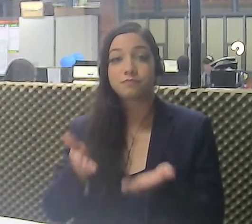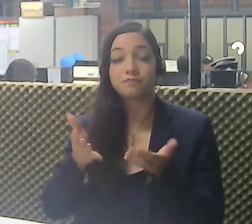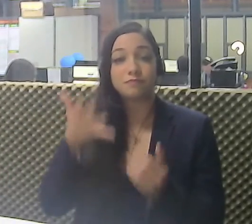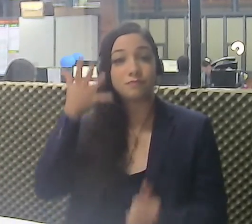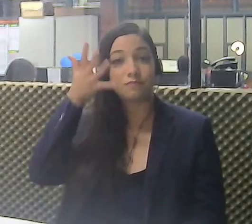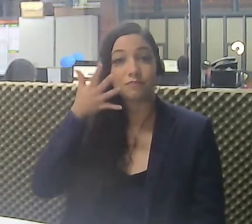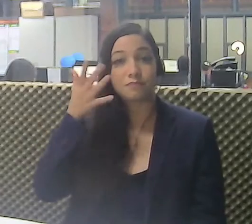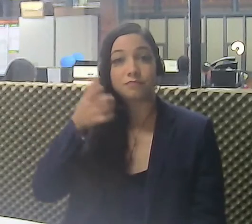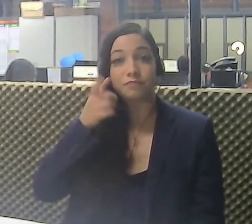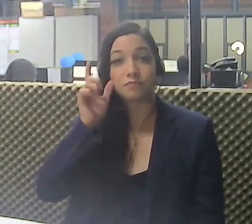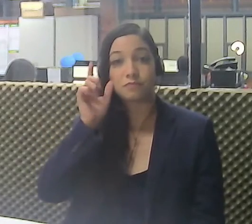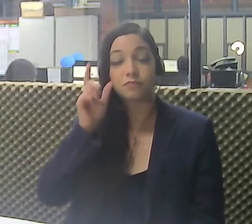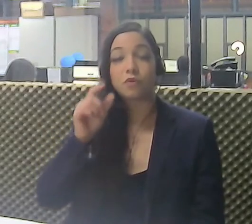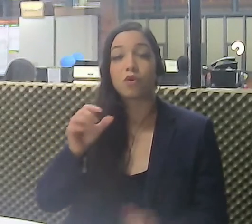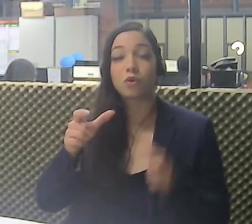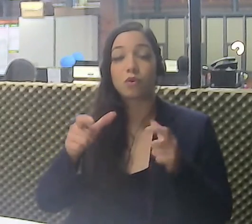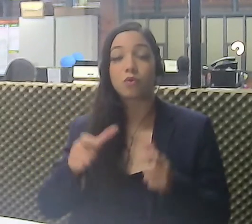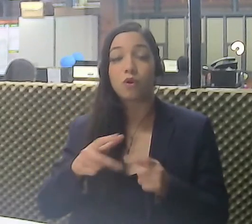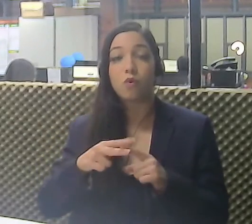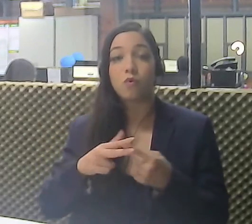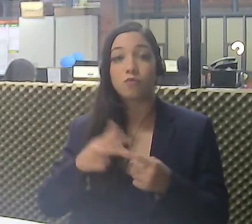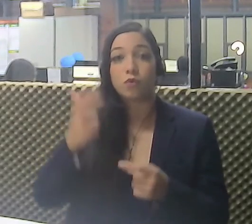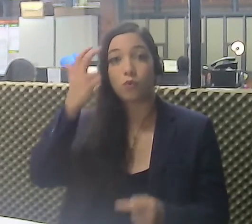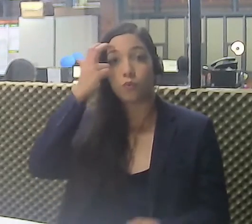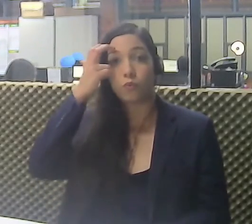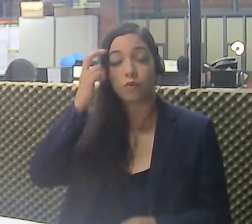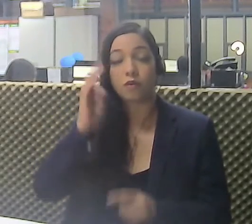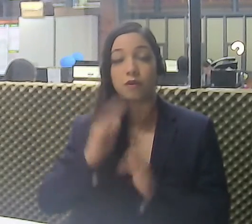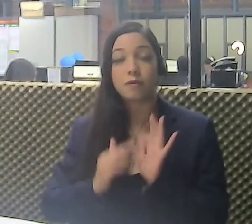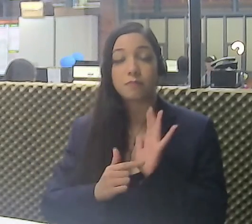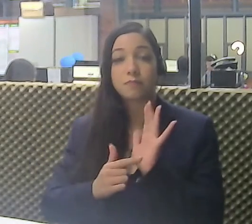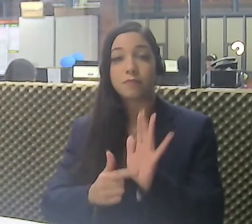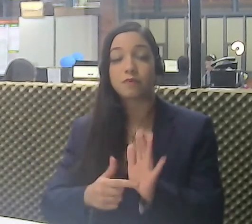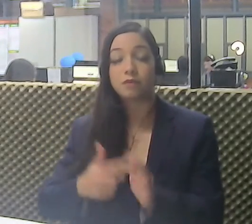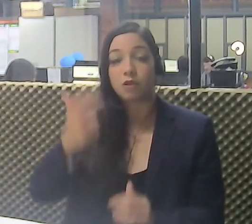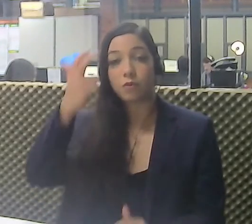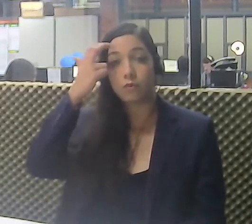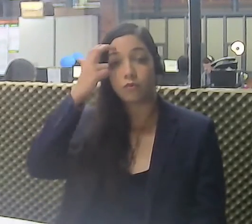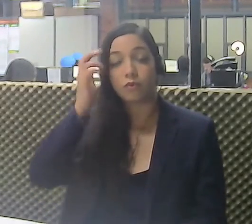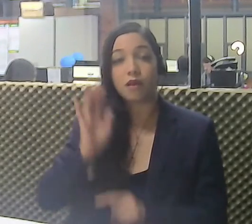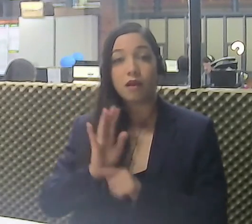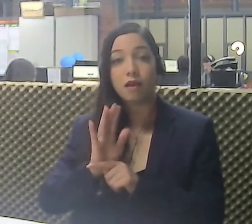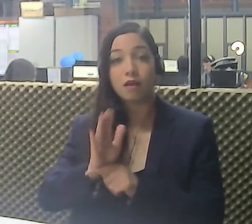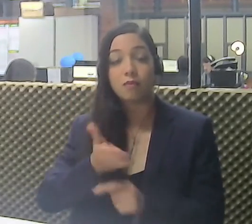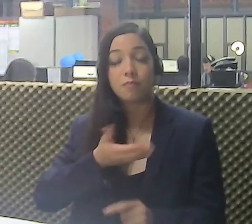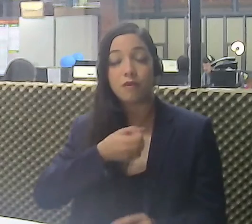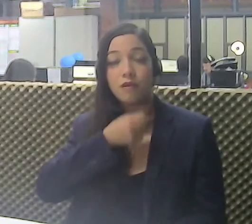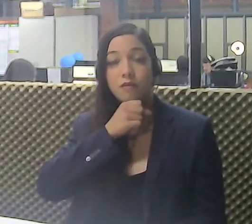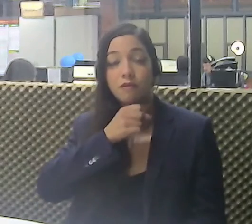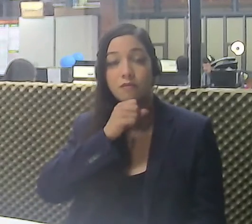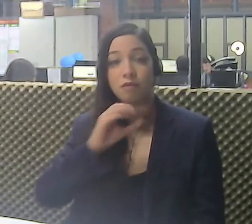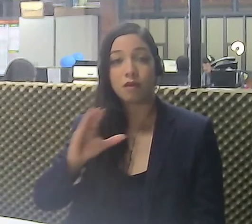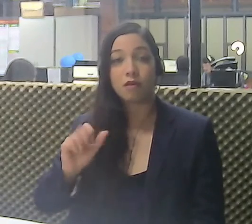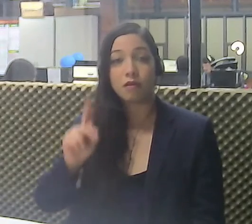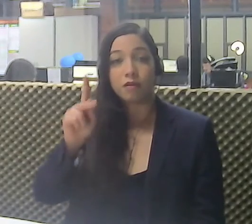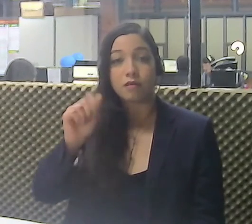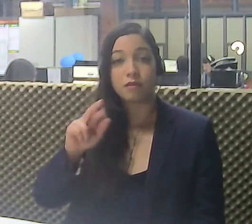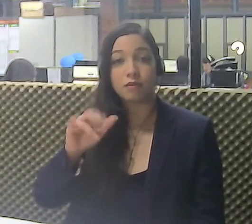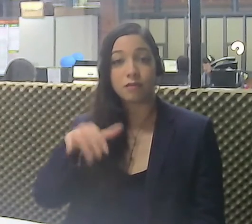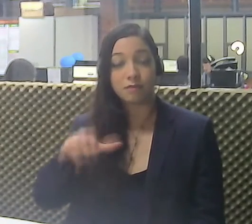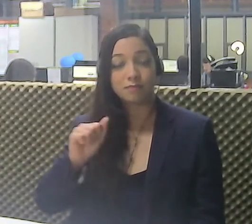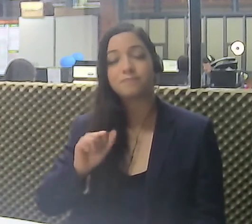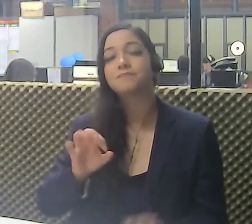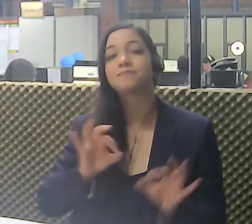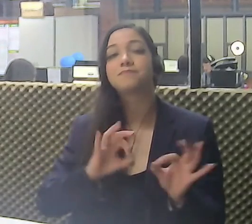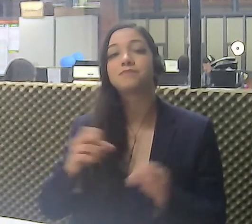palestra ontem na Oficina Cultural com a apresentação da coordenadora da Universidade Amiga do Idoso, Karina do Vale. A ação fez parte do